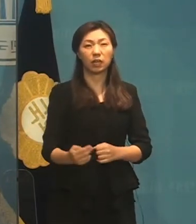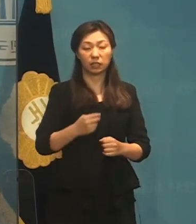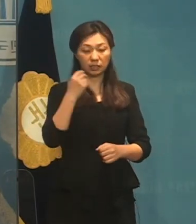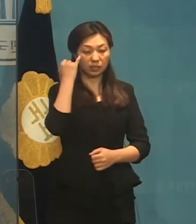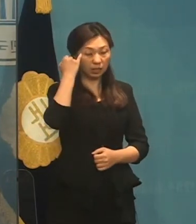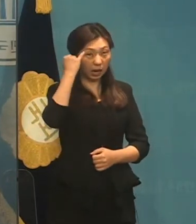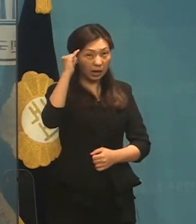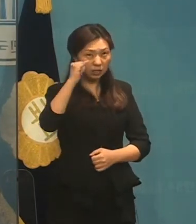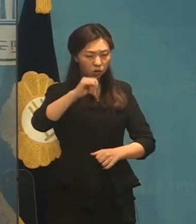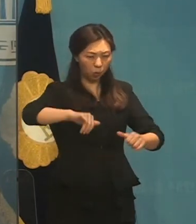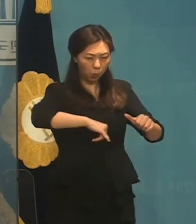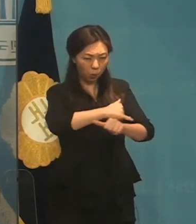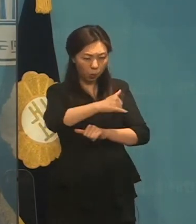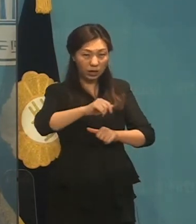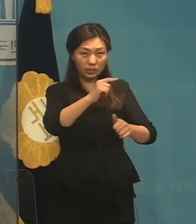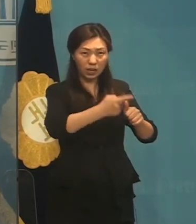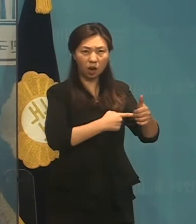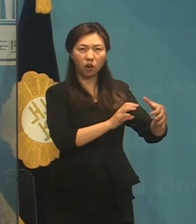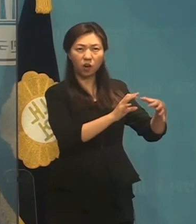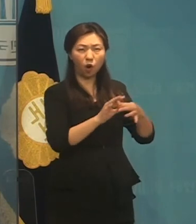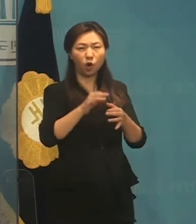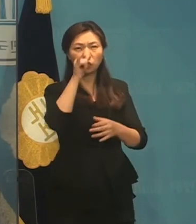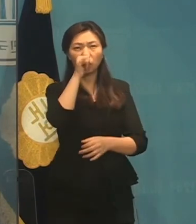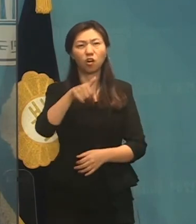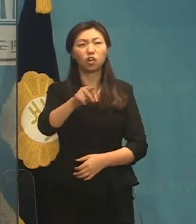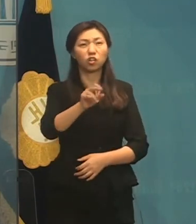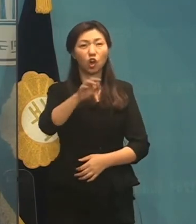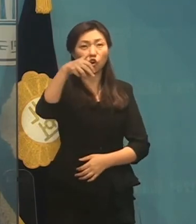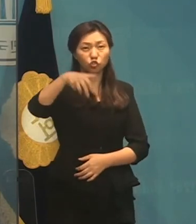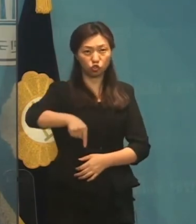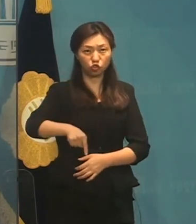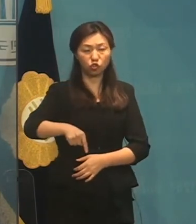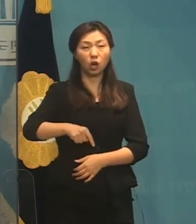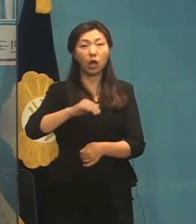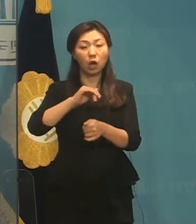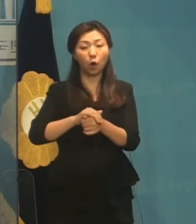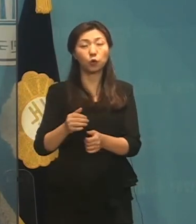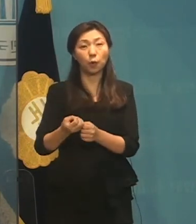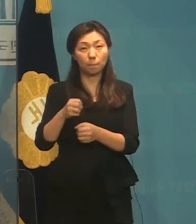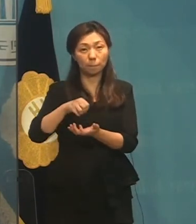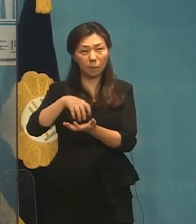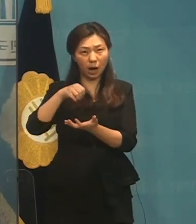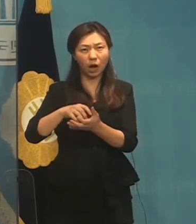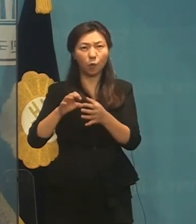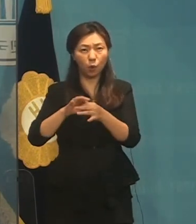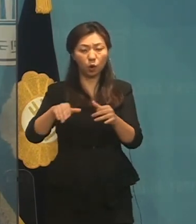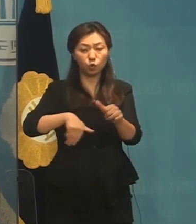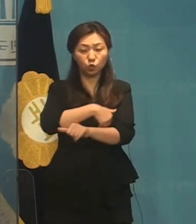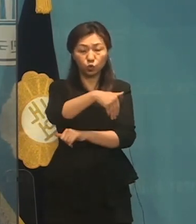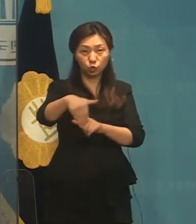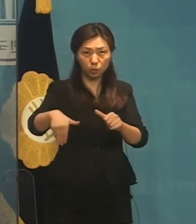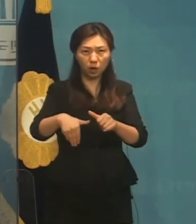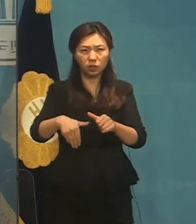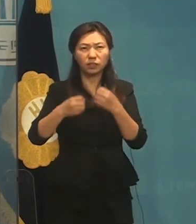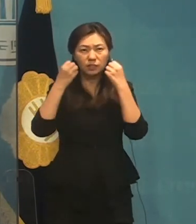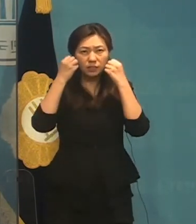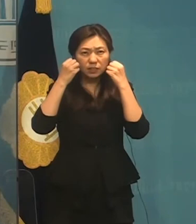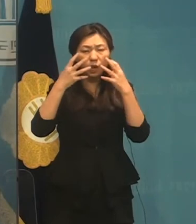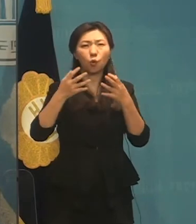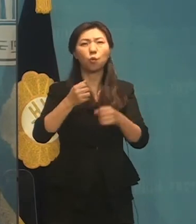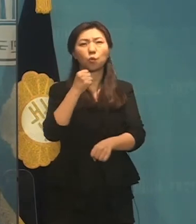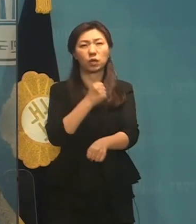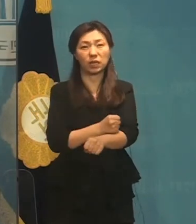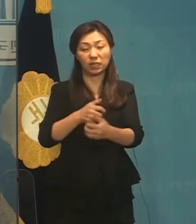조성할 것입니다. 경주 포항을 중심으로 하는 동해안권과 대구광역시 일부는 첨단 의료산업 클러스터와